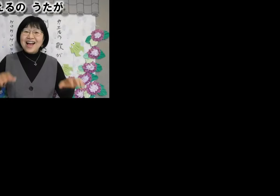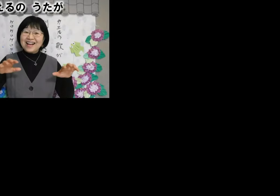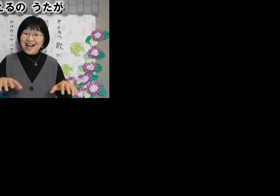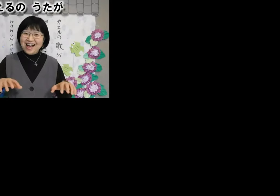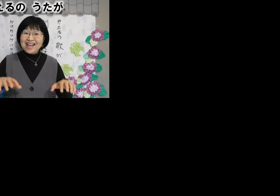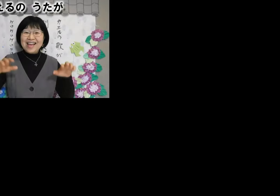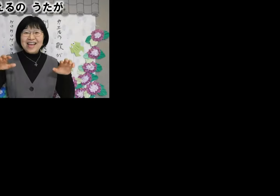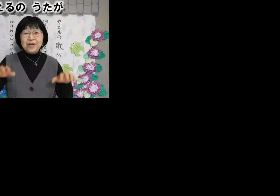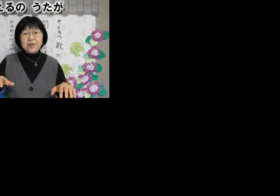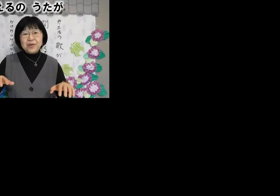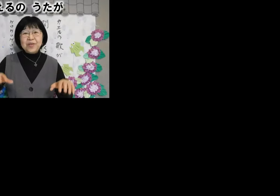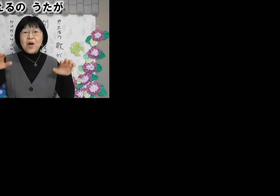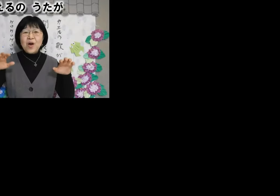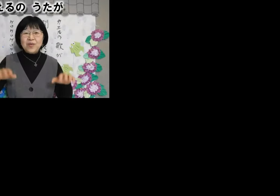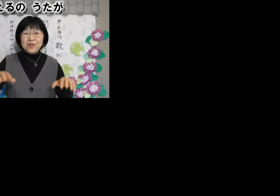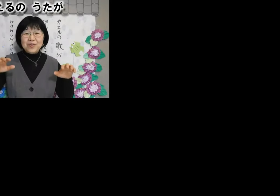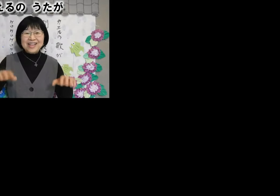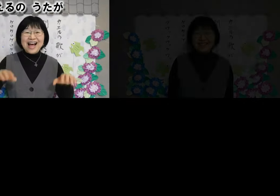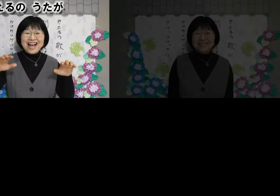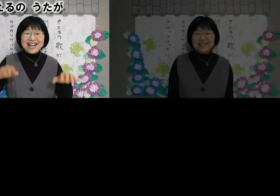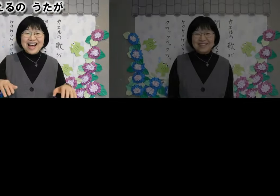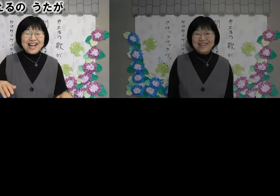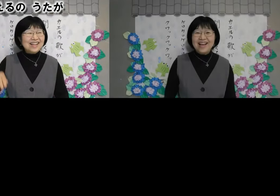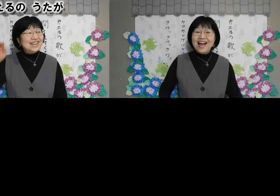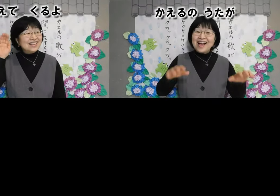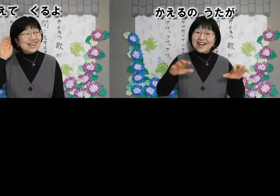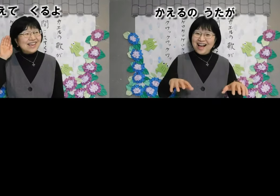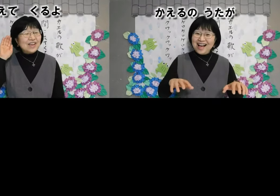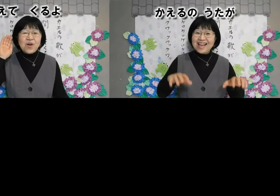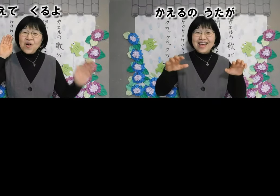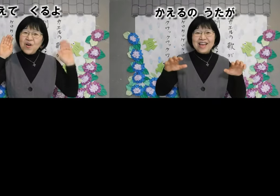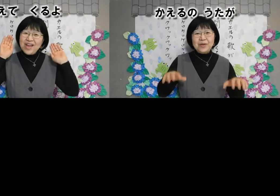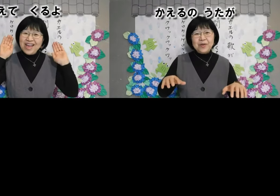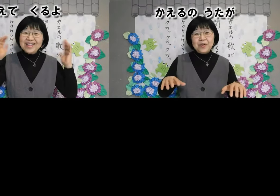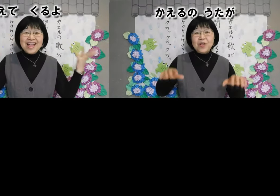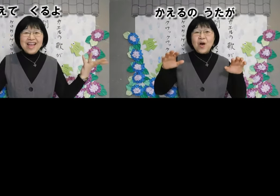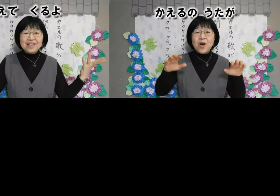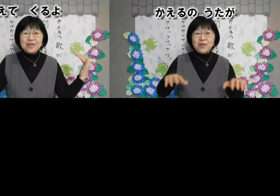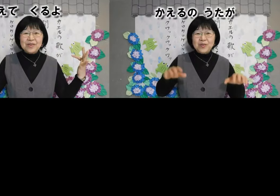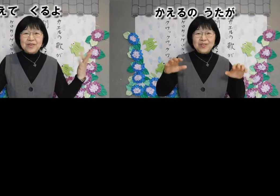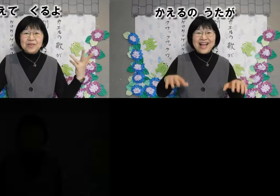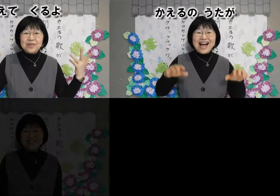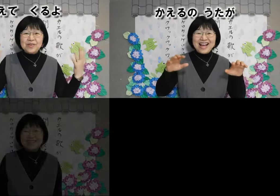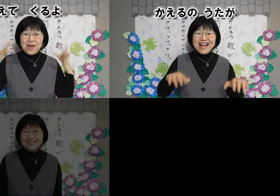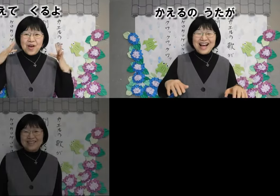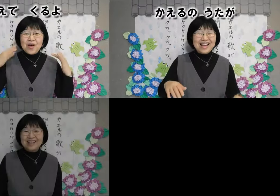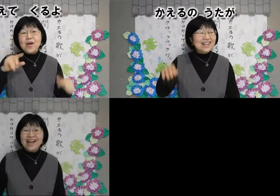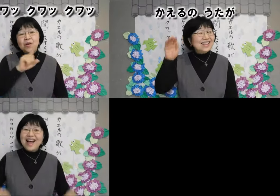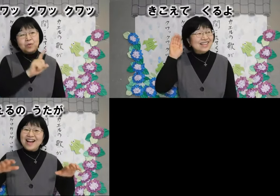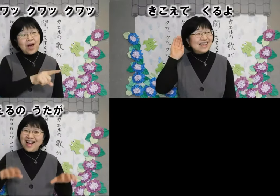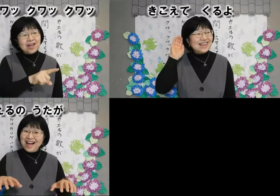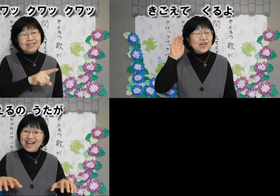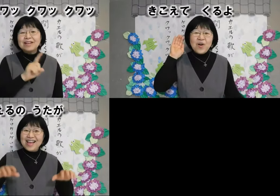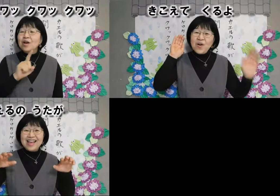カエルの歌が聞こえてくるよ。カエルの歌が